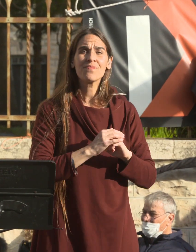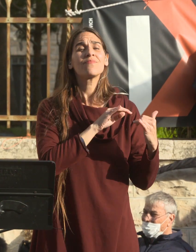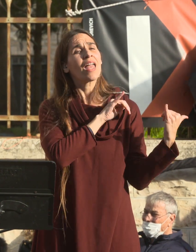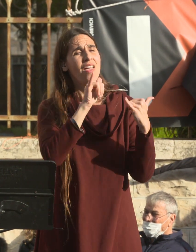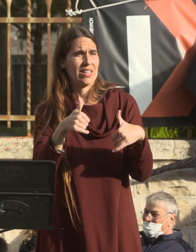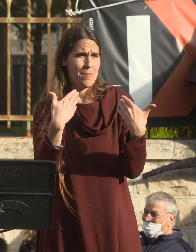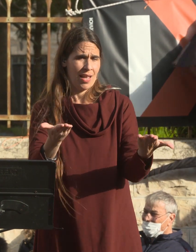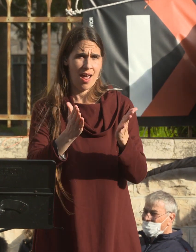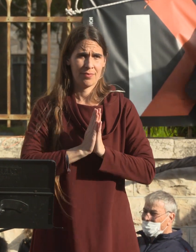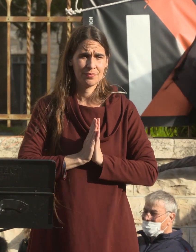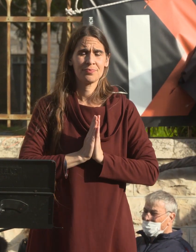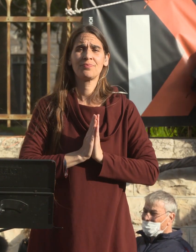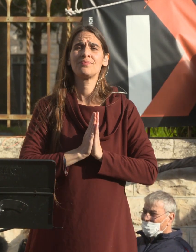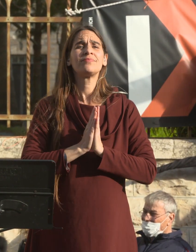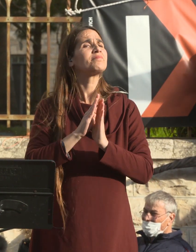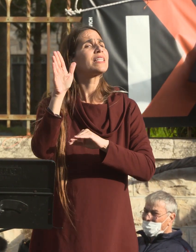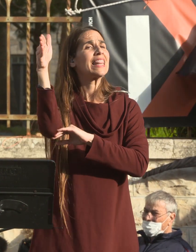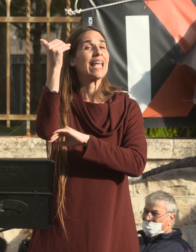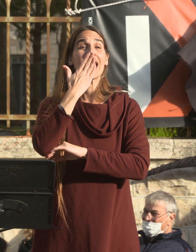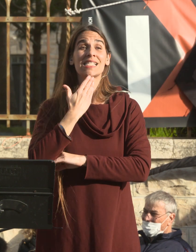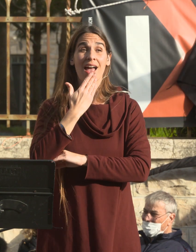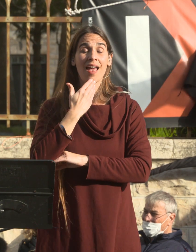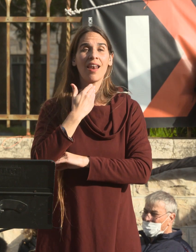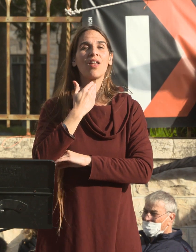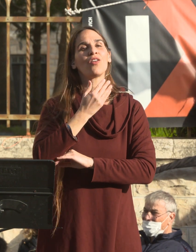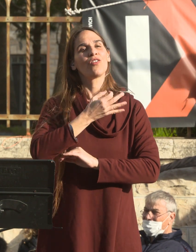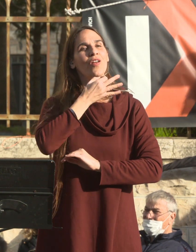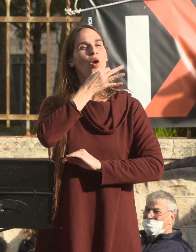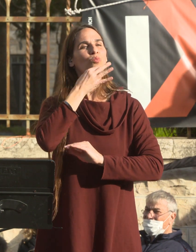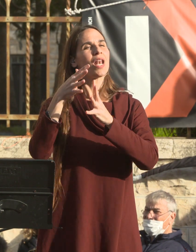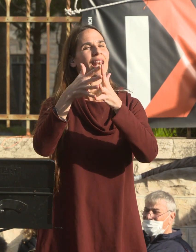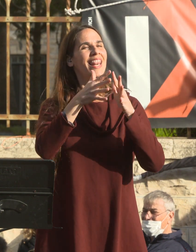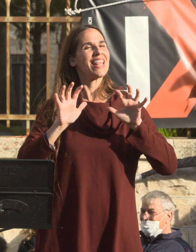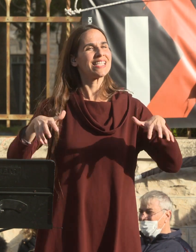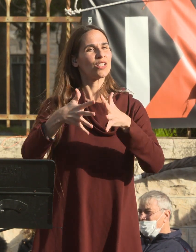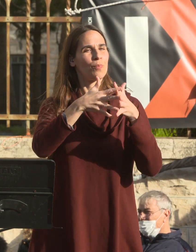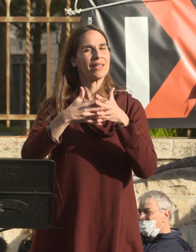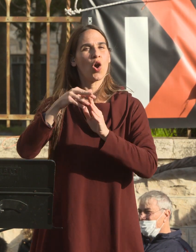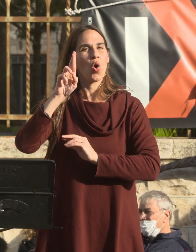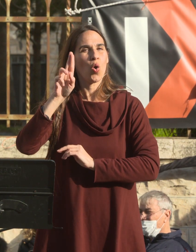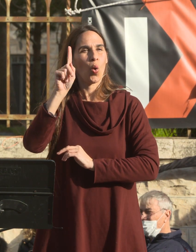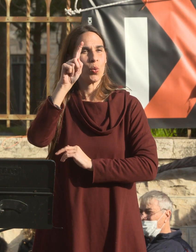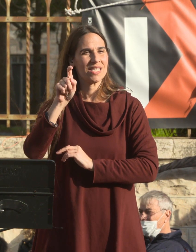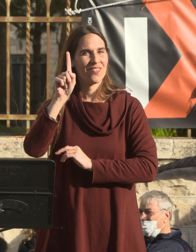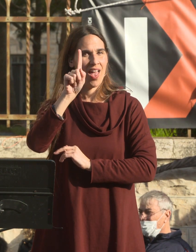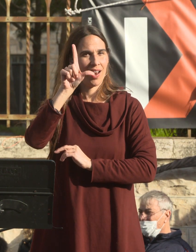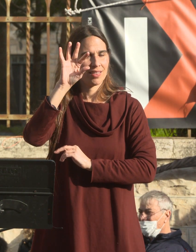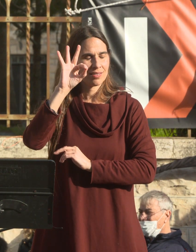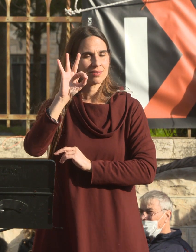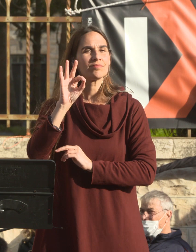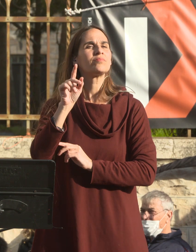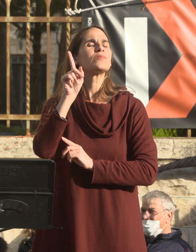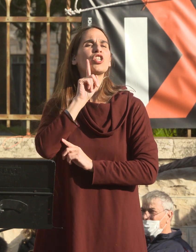מתנה, דגלי ישראל ואת הנאום של נשיא ארצות הברית תיאודור רוזוולד, האדם בזירה.